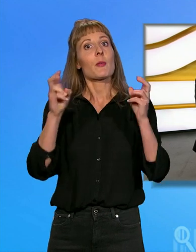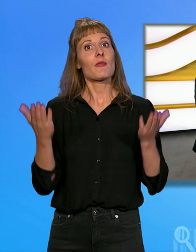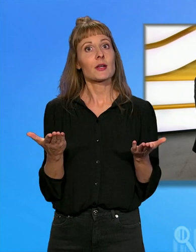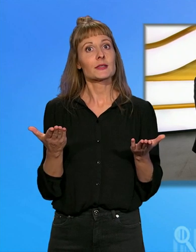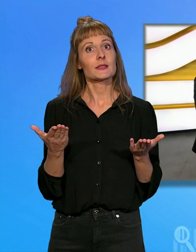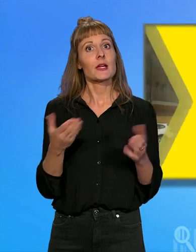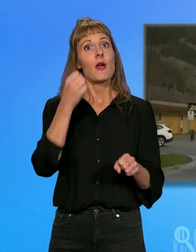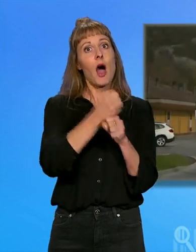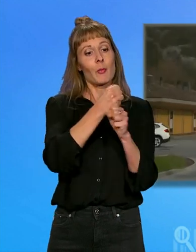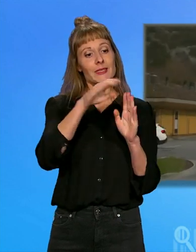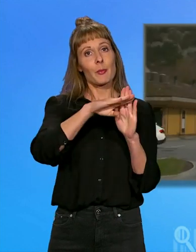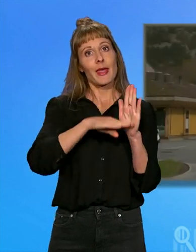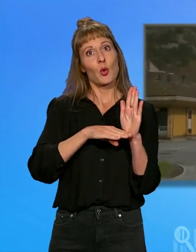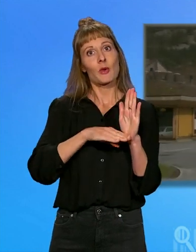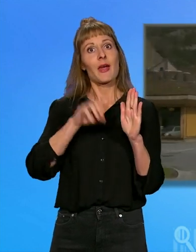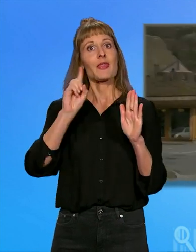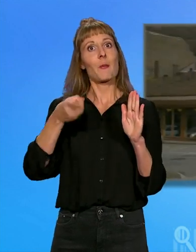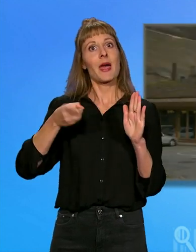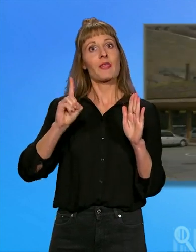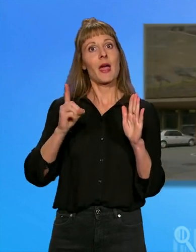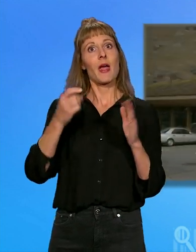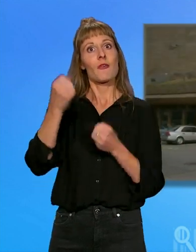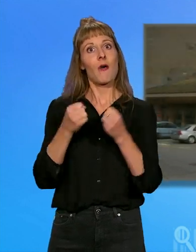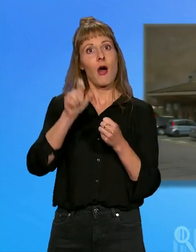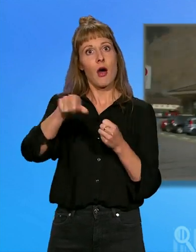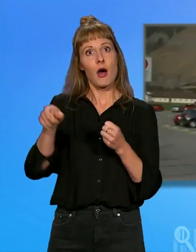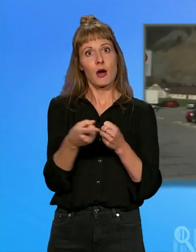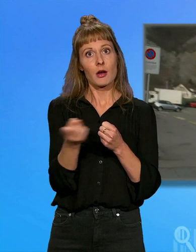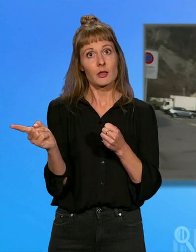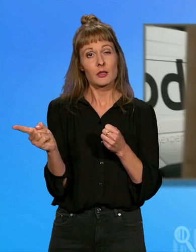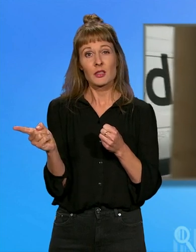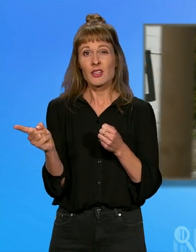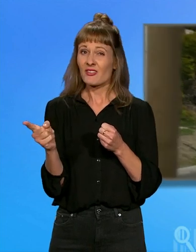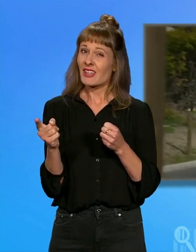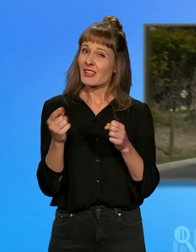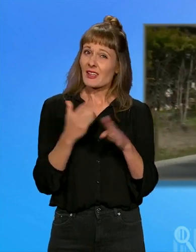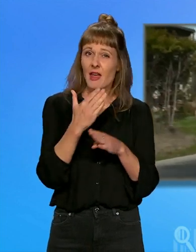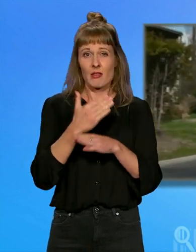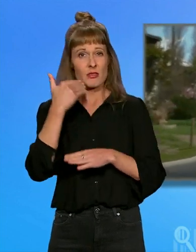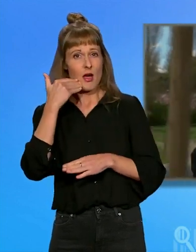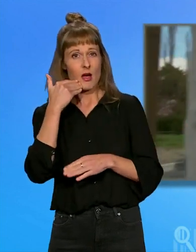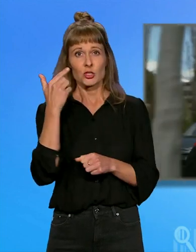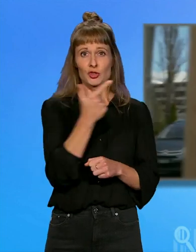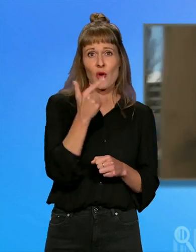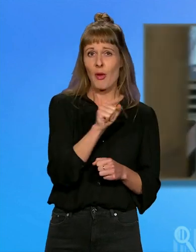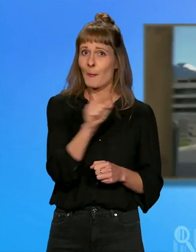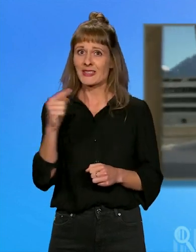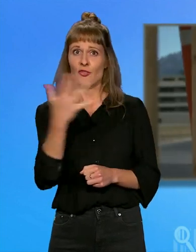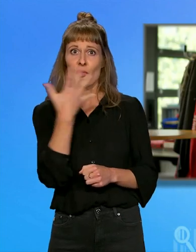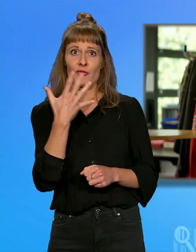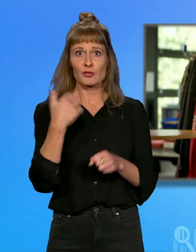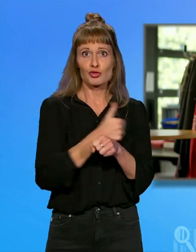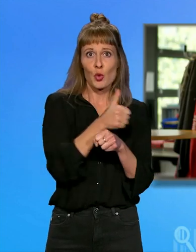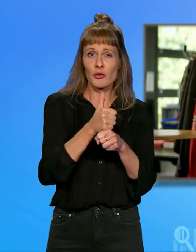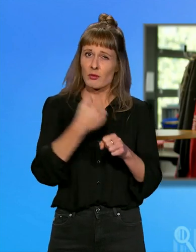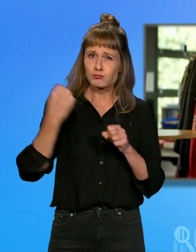von DPD-Fahrern. Die Kurierfahrer krampfen nämlich jeden Tag 12 bis unter Umständen sogar 15 Stunden und häufig